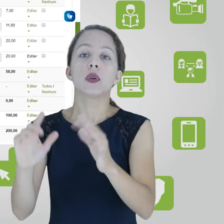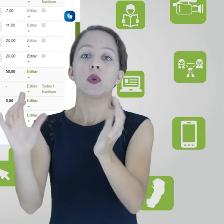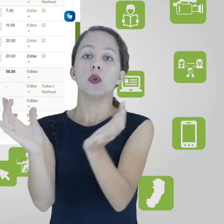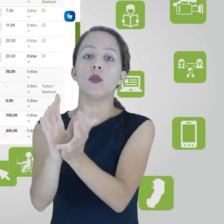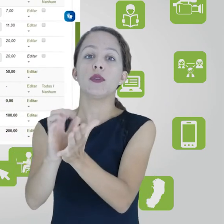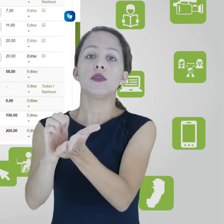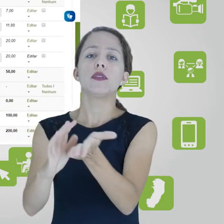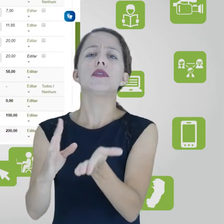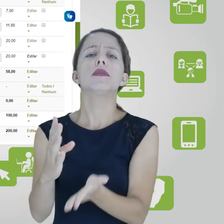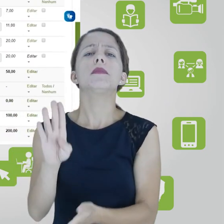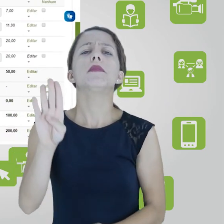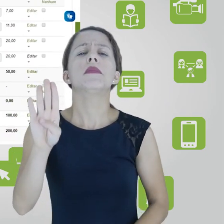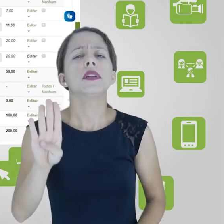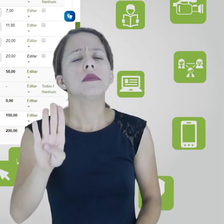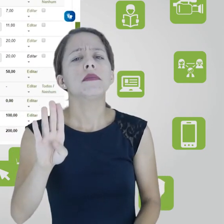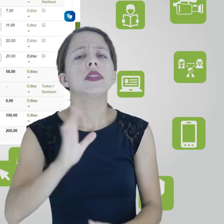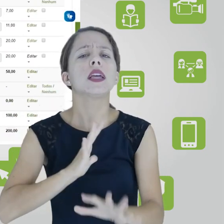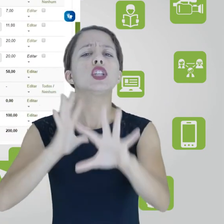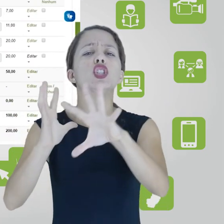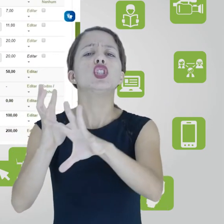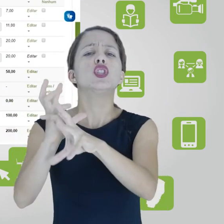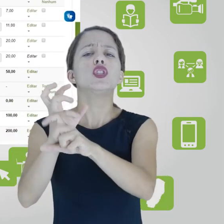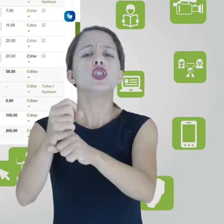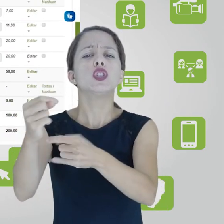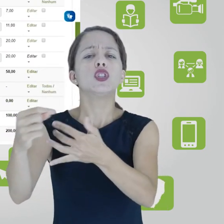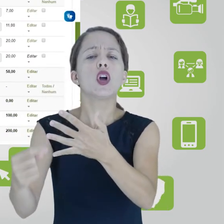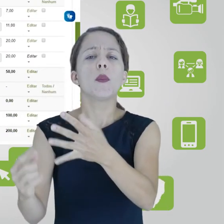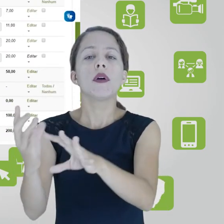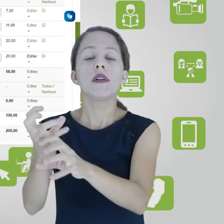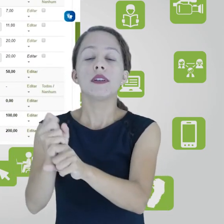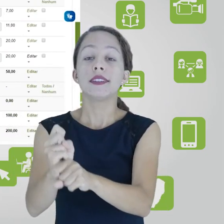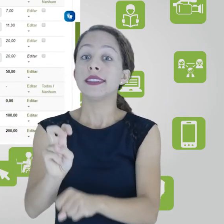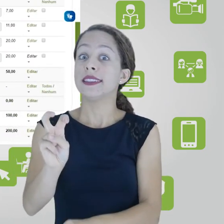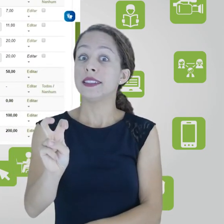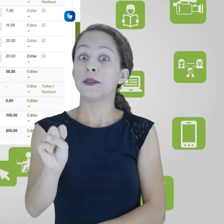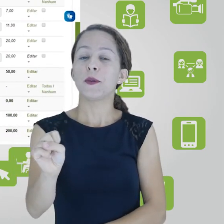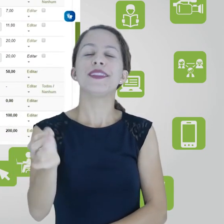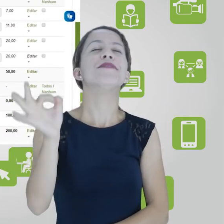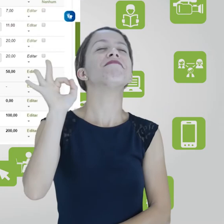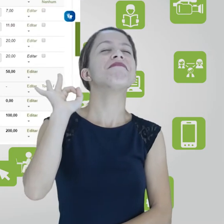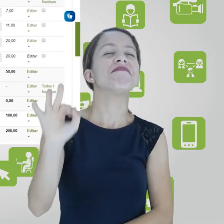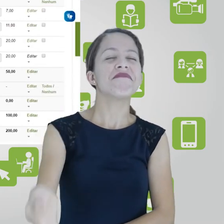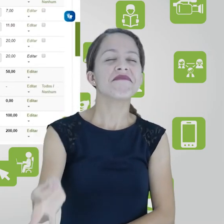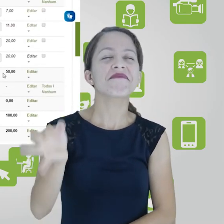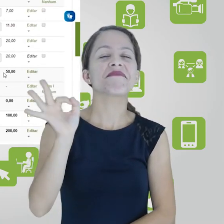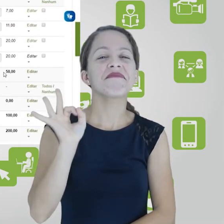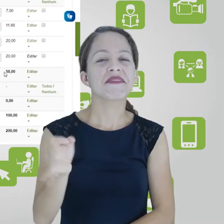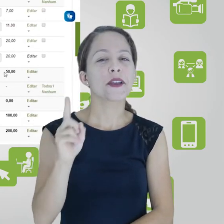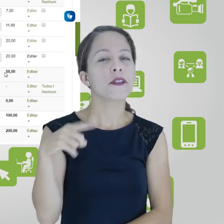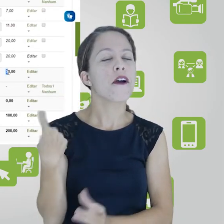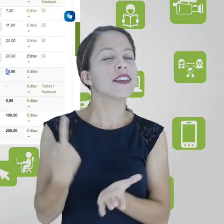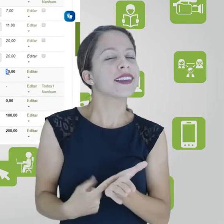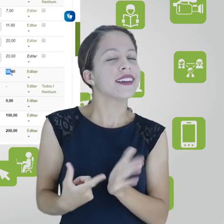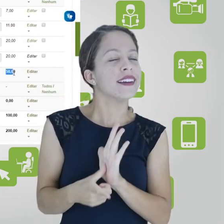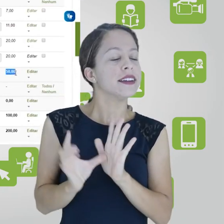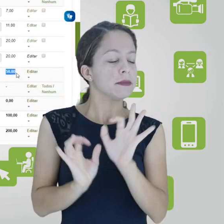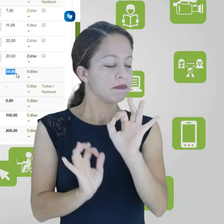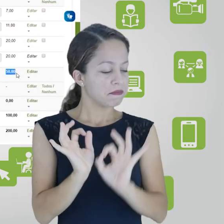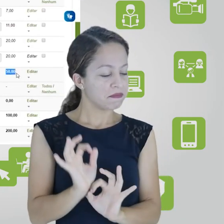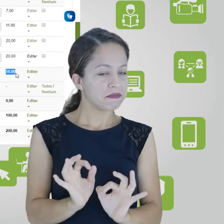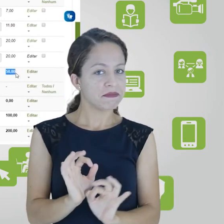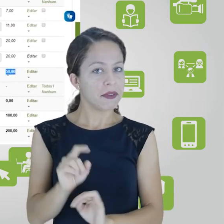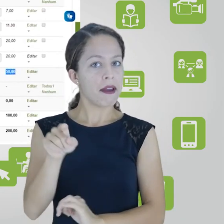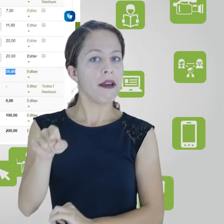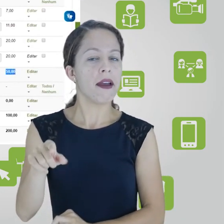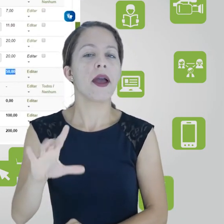10. Ao final da categoria Atividades B, que é uma soma, dá